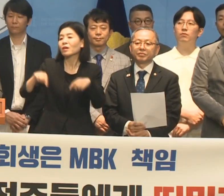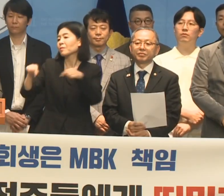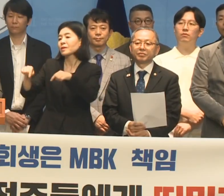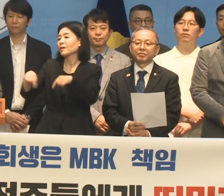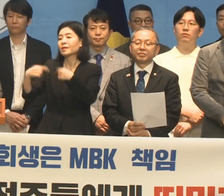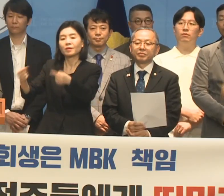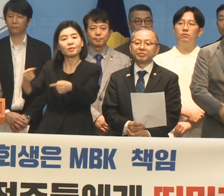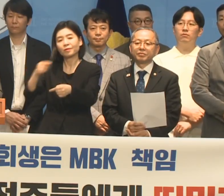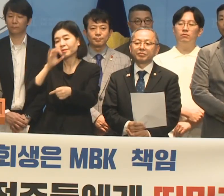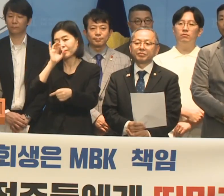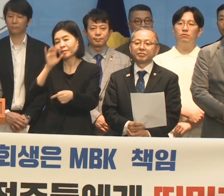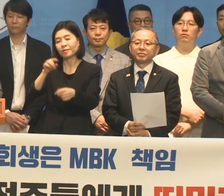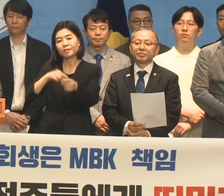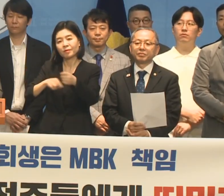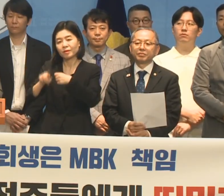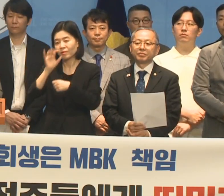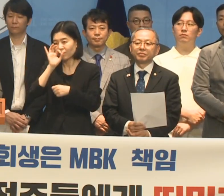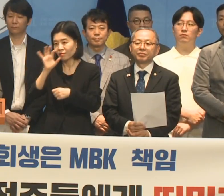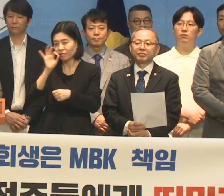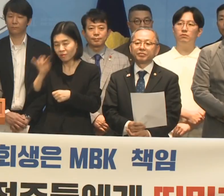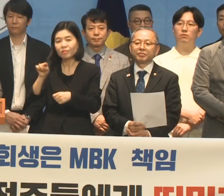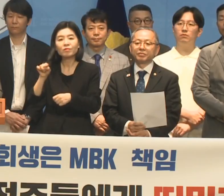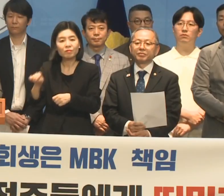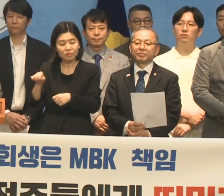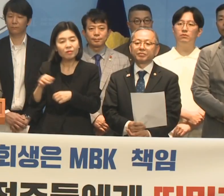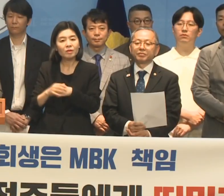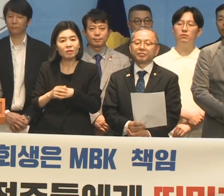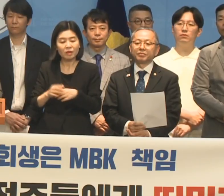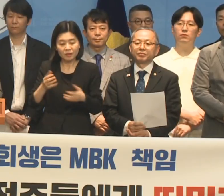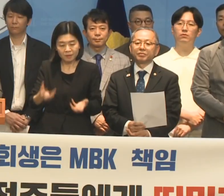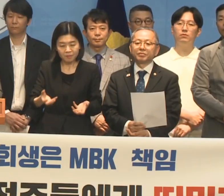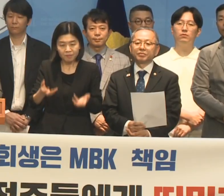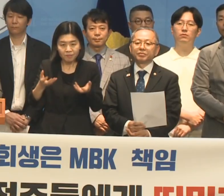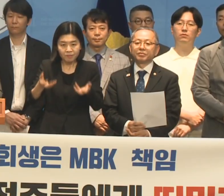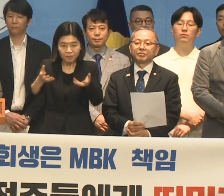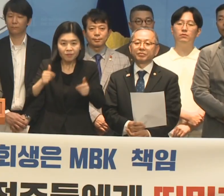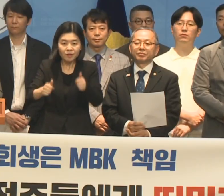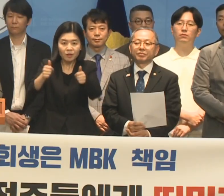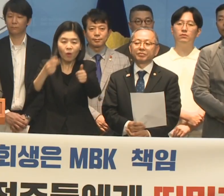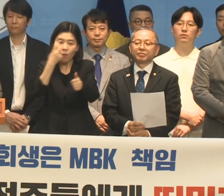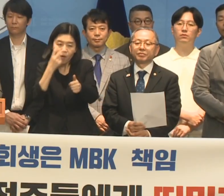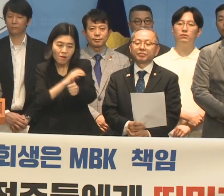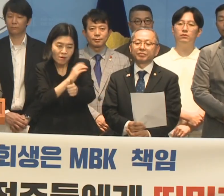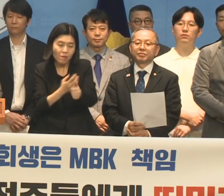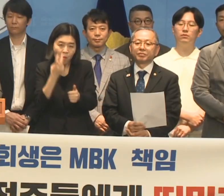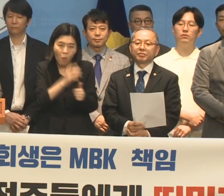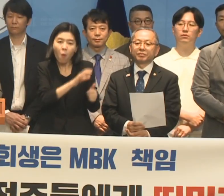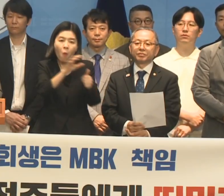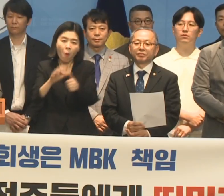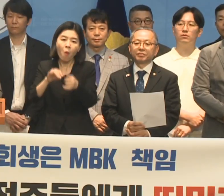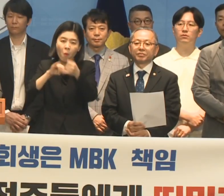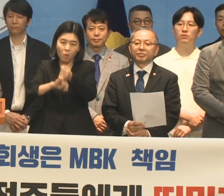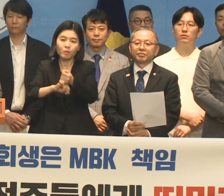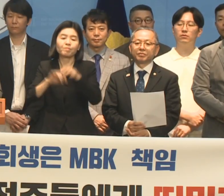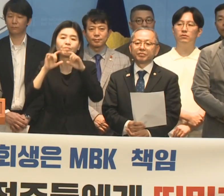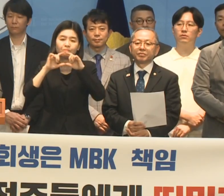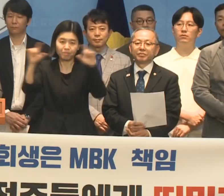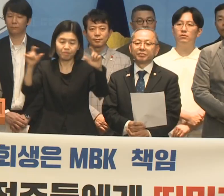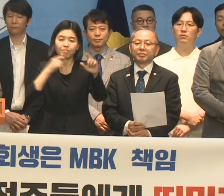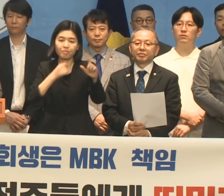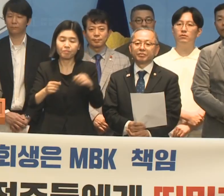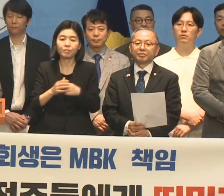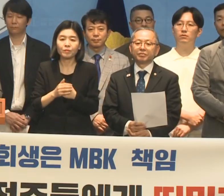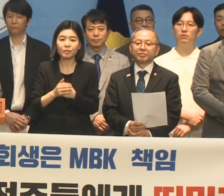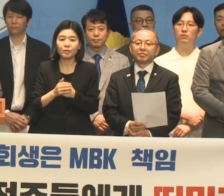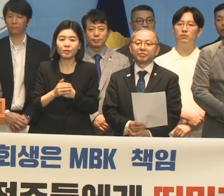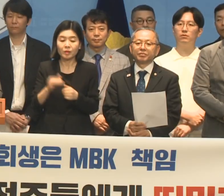이후 모든 행동을 통해 입점 점주들의 권리를 보호하겠다는 입장을 표명했습니다. 이 자세한 내용은